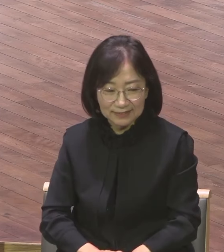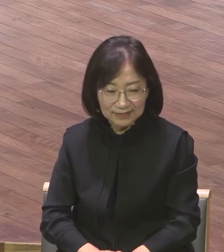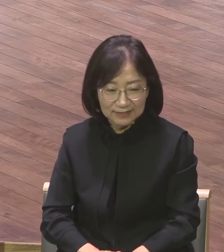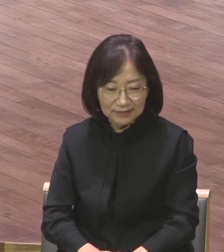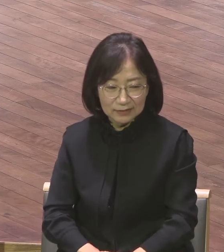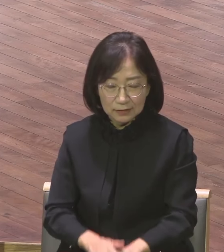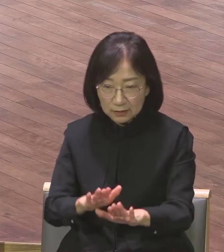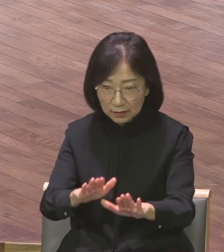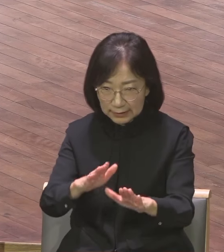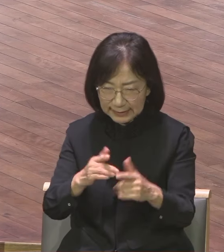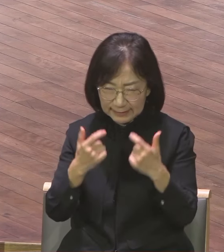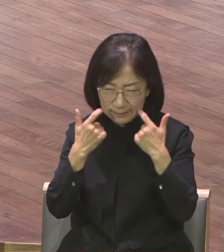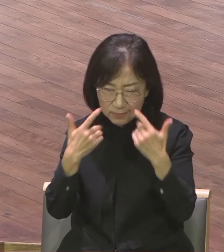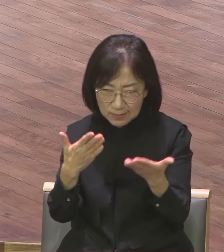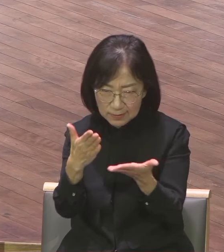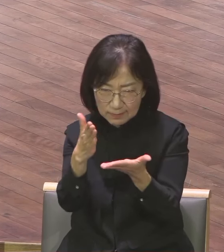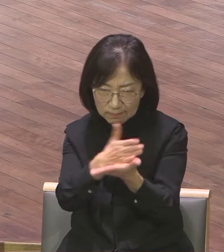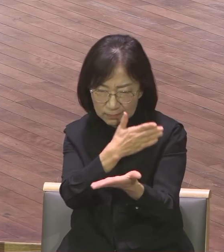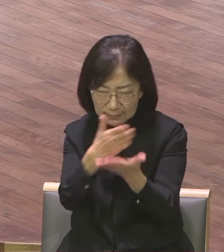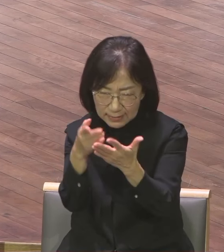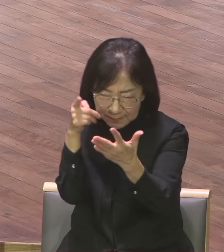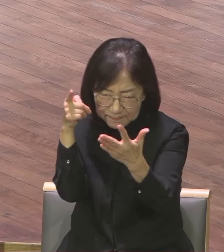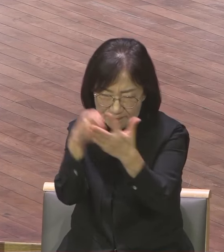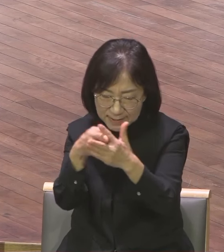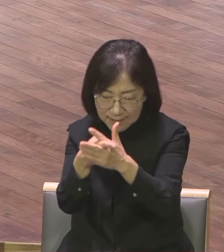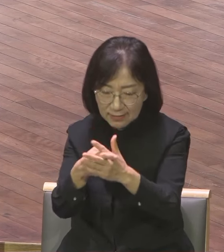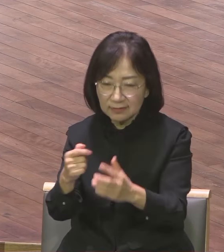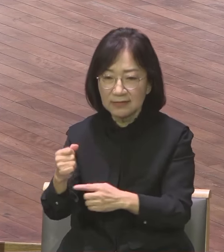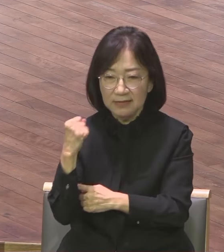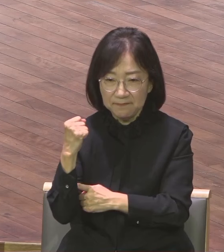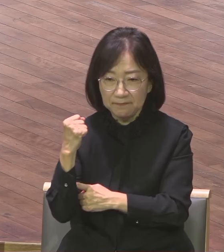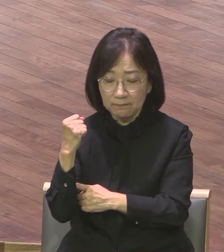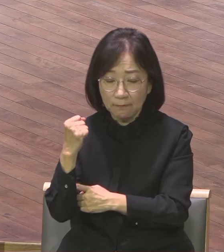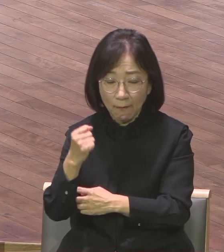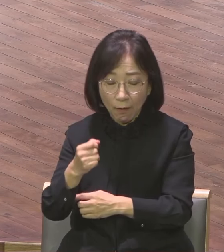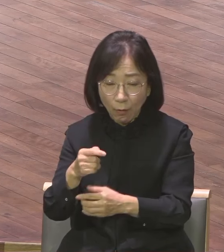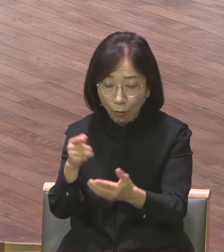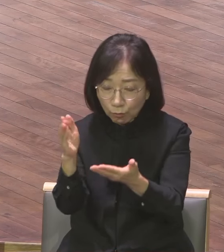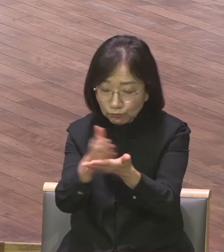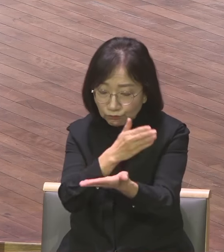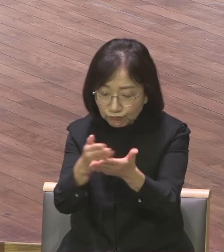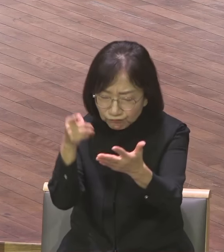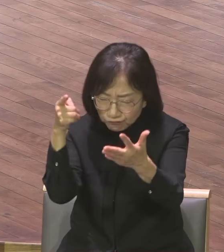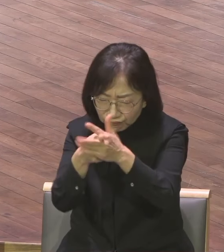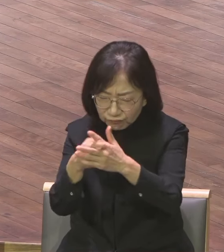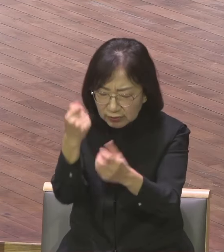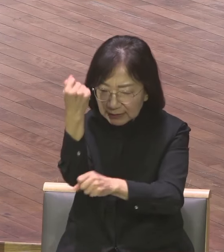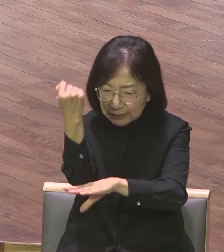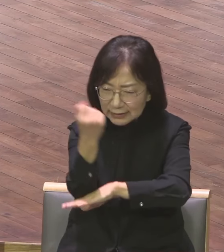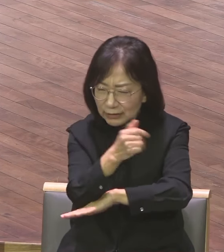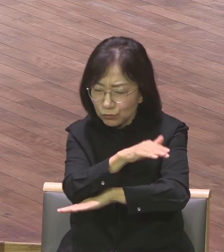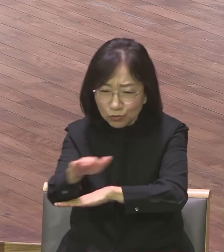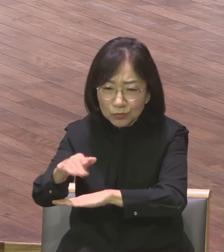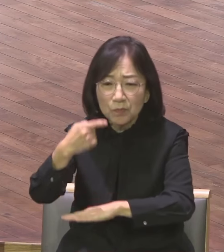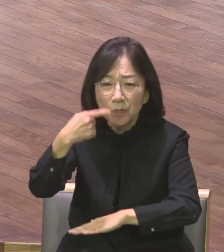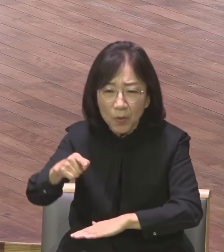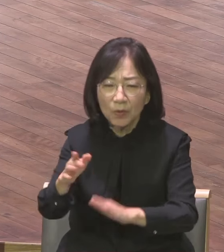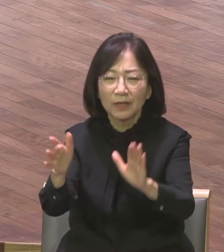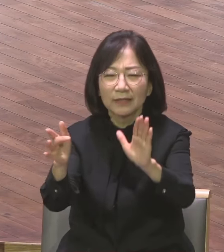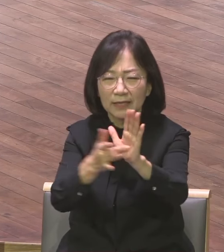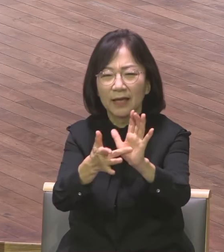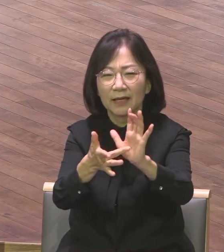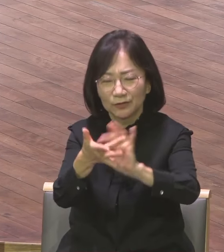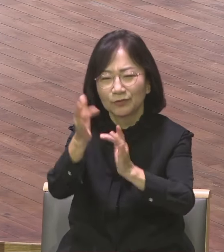분명한 분별 방법, 분별의 기준, 그게 뭐냐? 분별 기준이 뭐냐? 예수